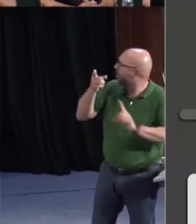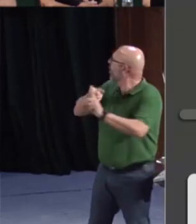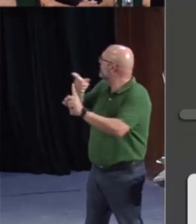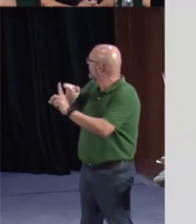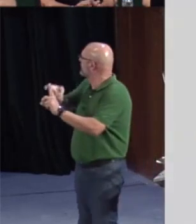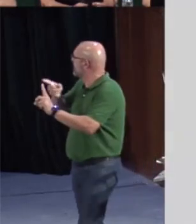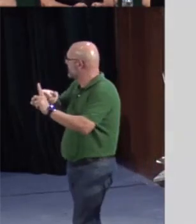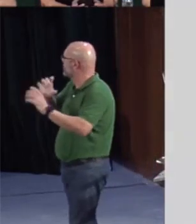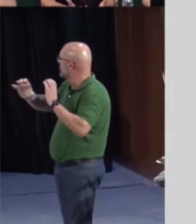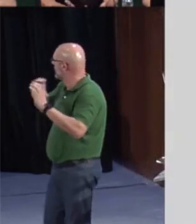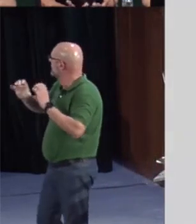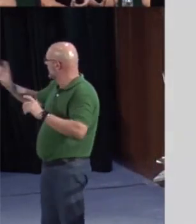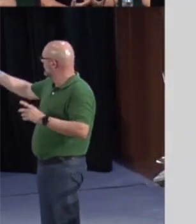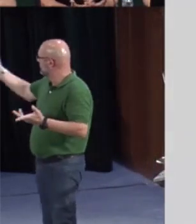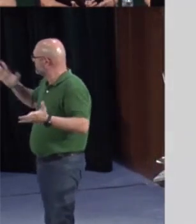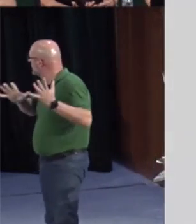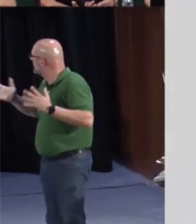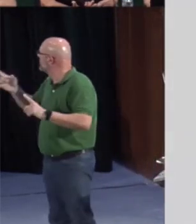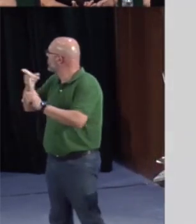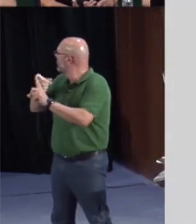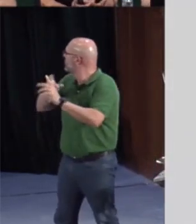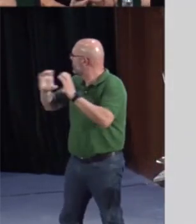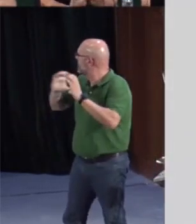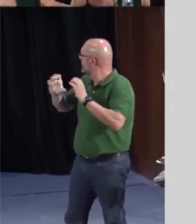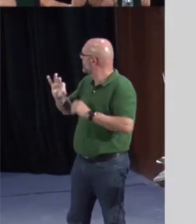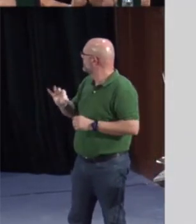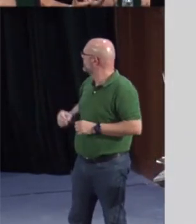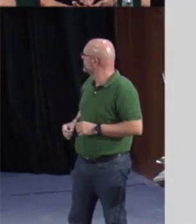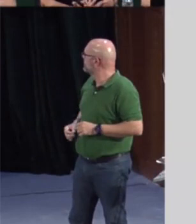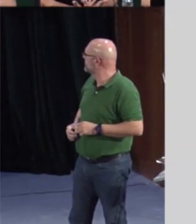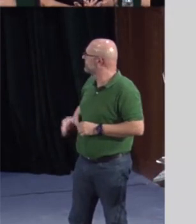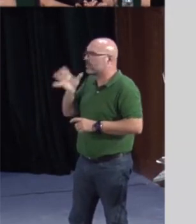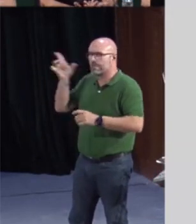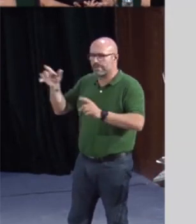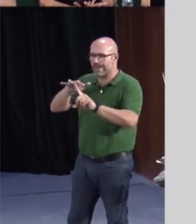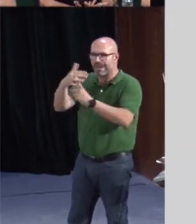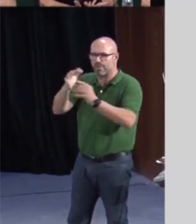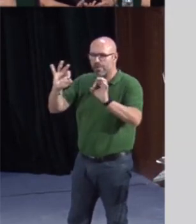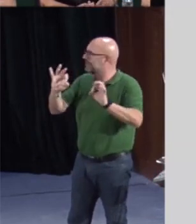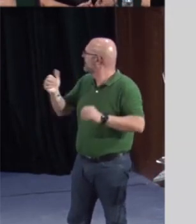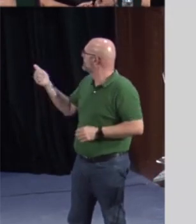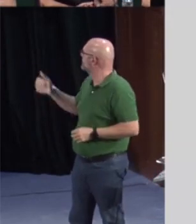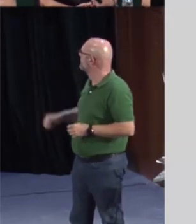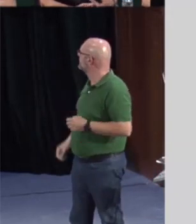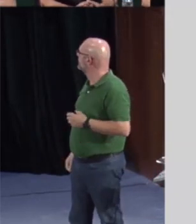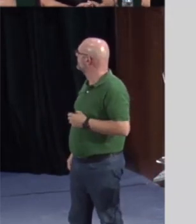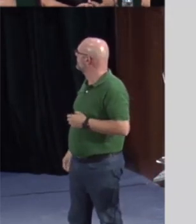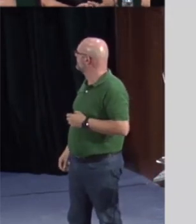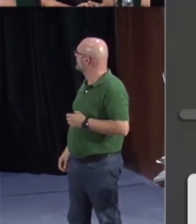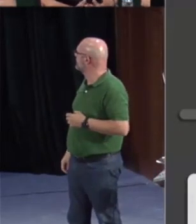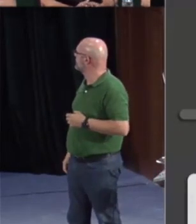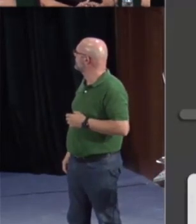sea capaz de entender una expresión sin nada dentro de un contexto comunicativo, que atine con la intención comunicativa, con la expresión.